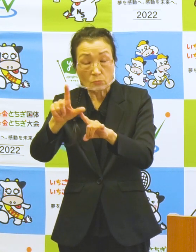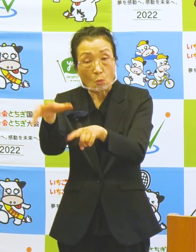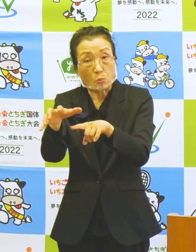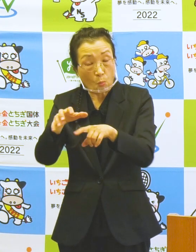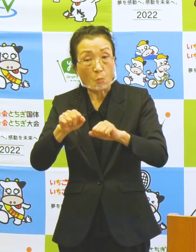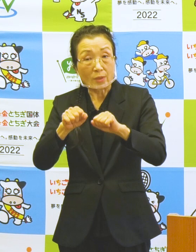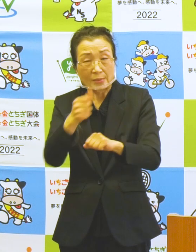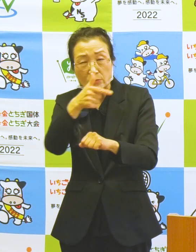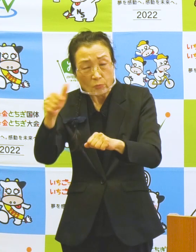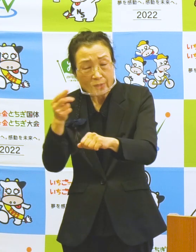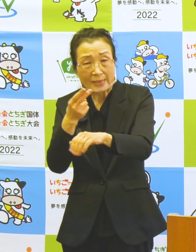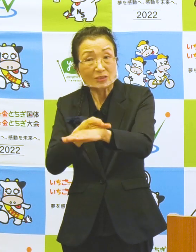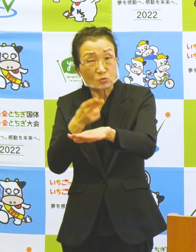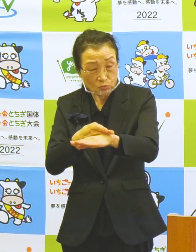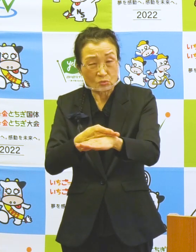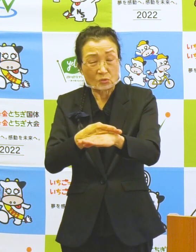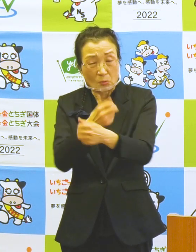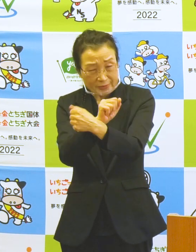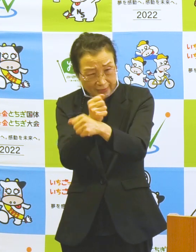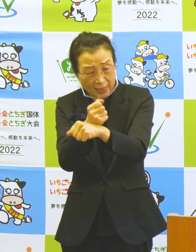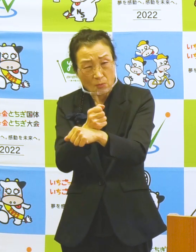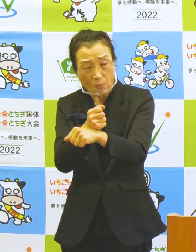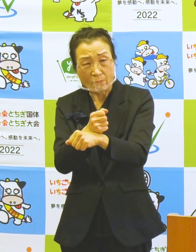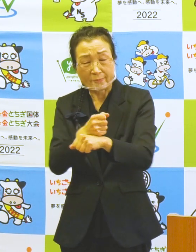実証実験を行ってまいりました。